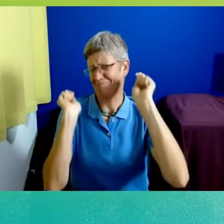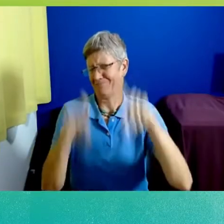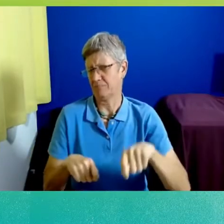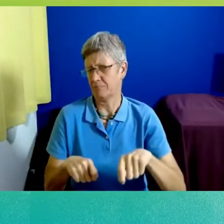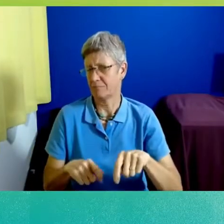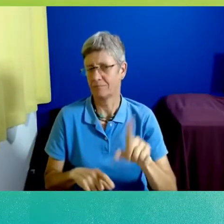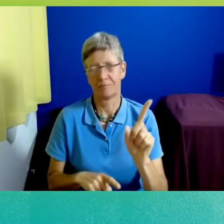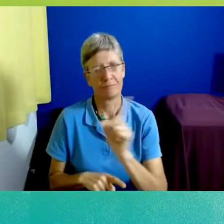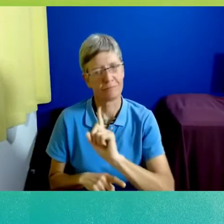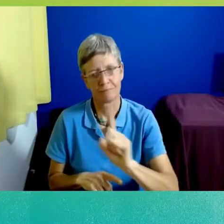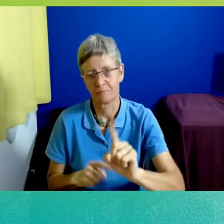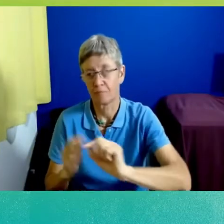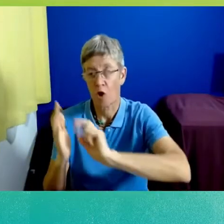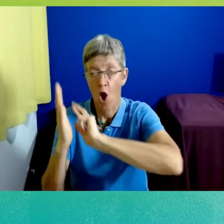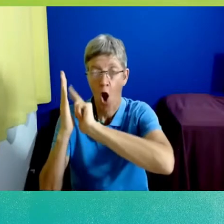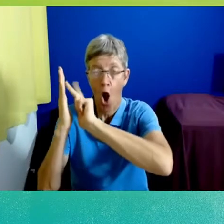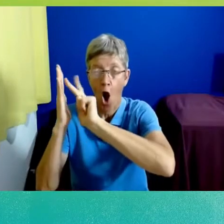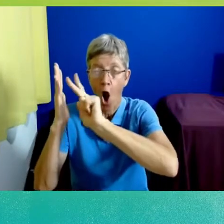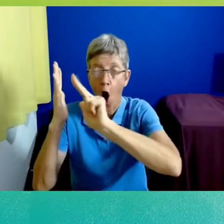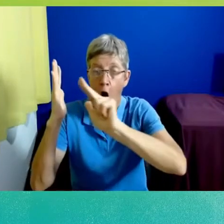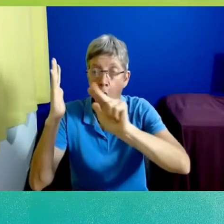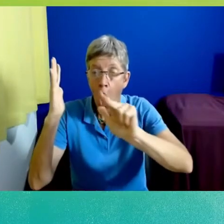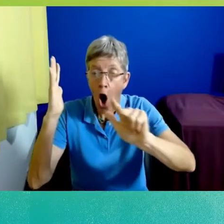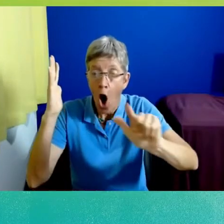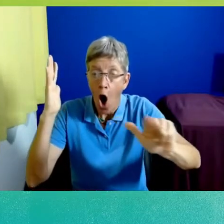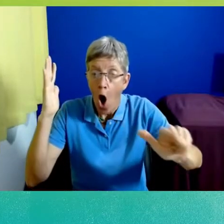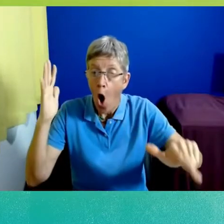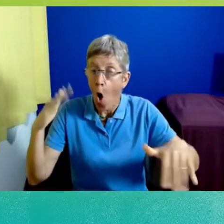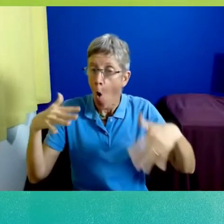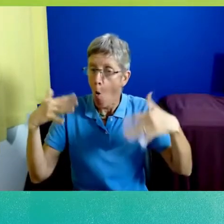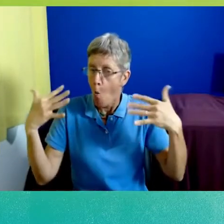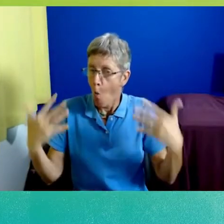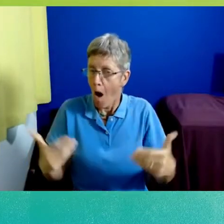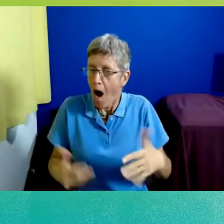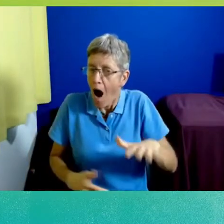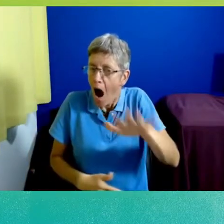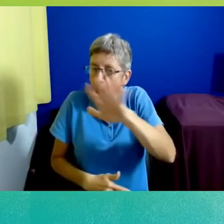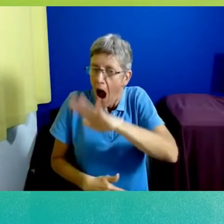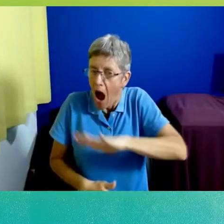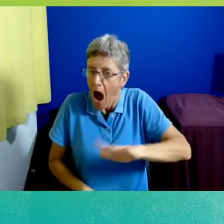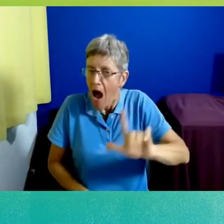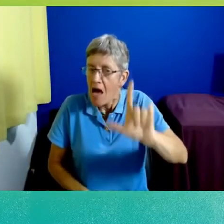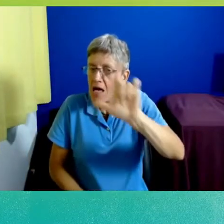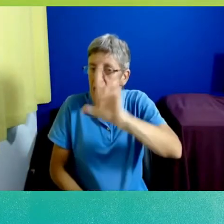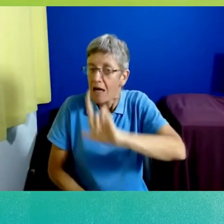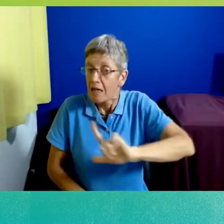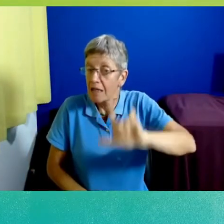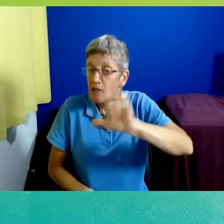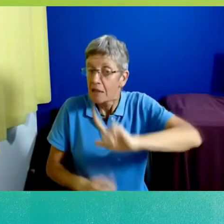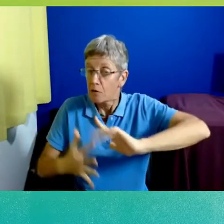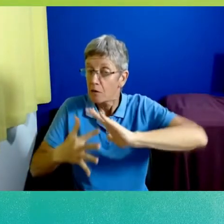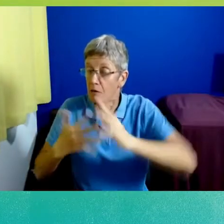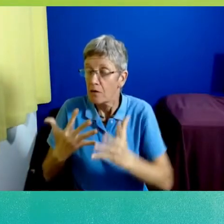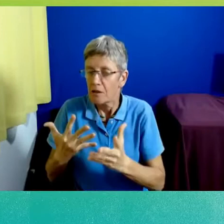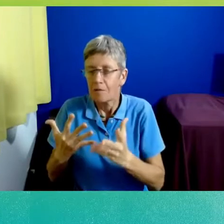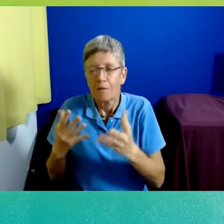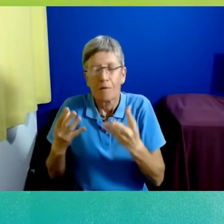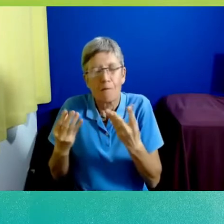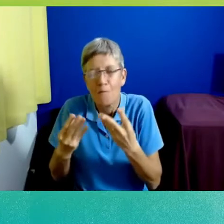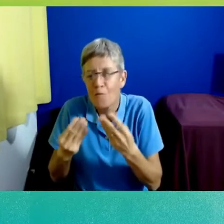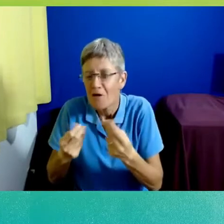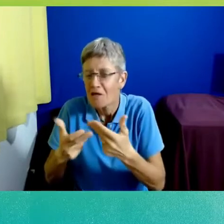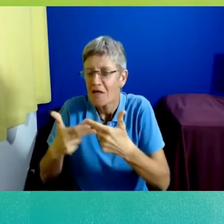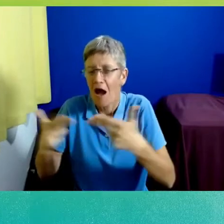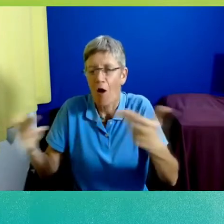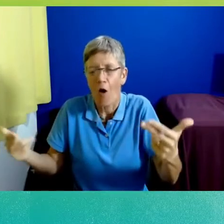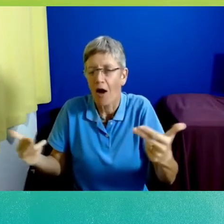do Chapeuzinho Vermelho em Libras. Existe uma variedade, na verdade, é ampla a